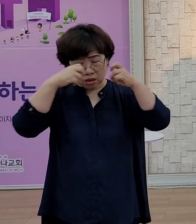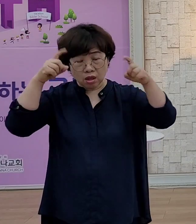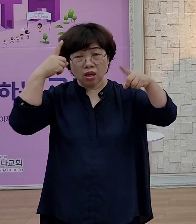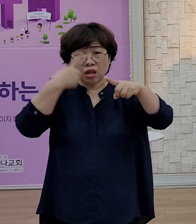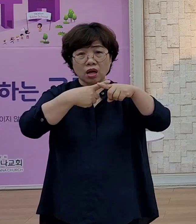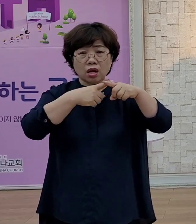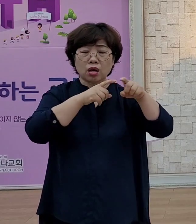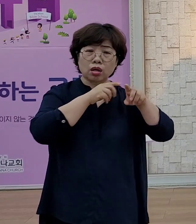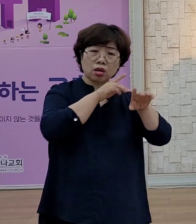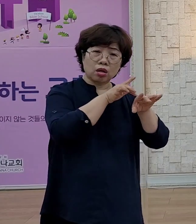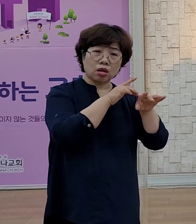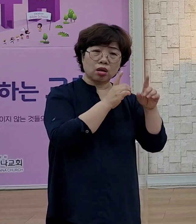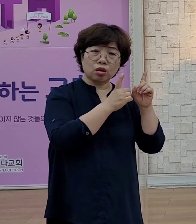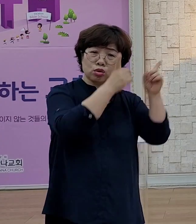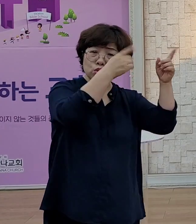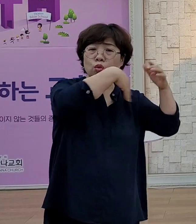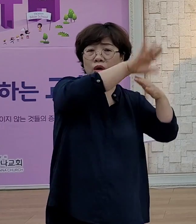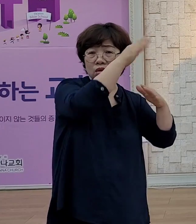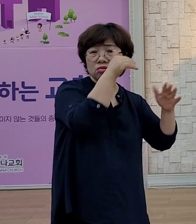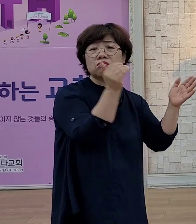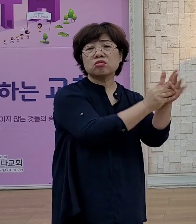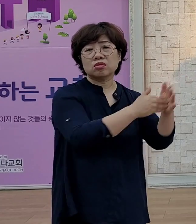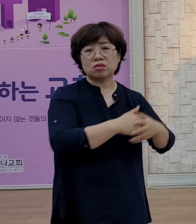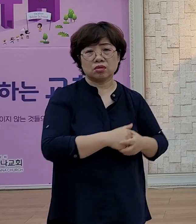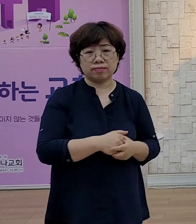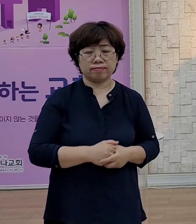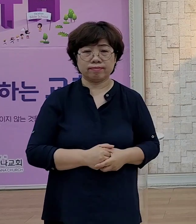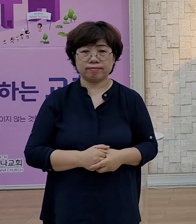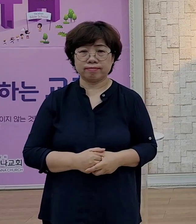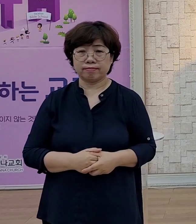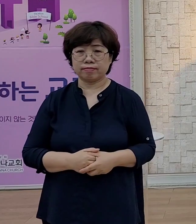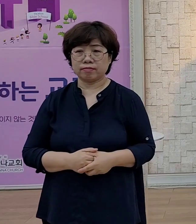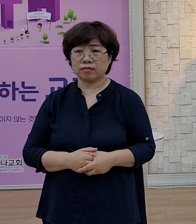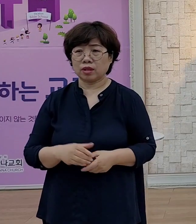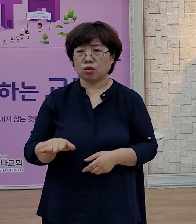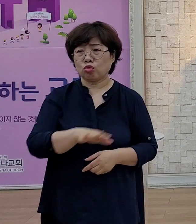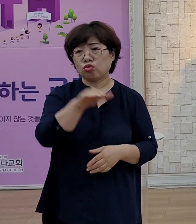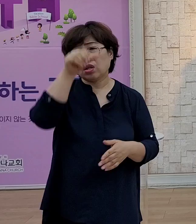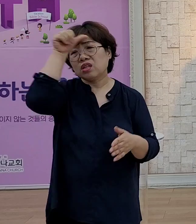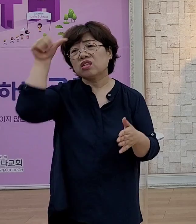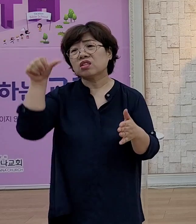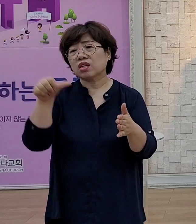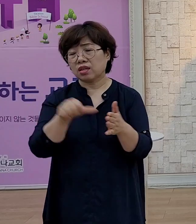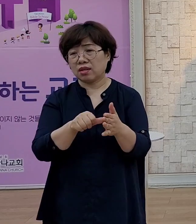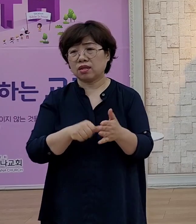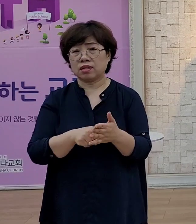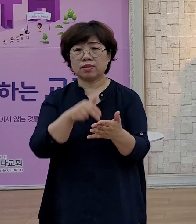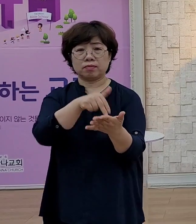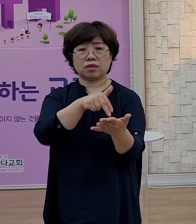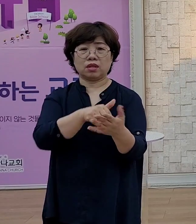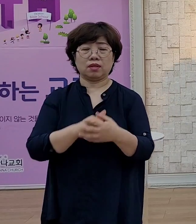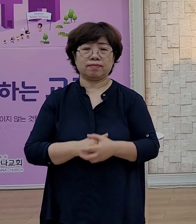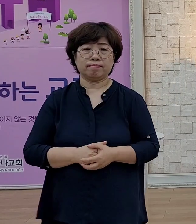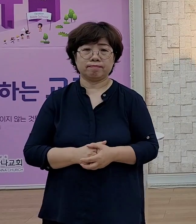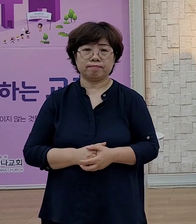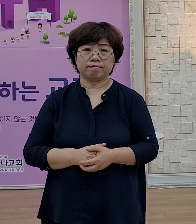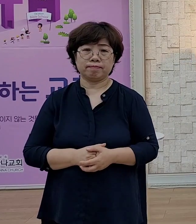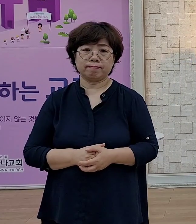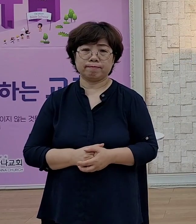미안하지만 그게 끝이에요. 이게 우리 인생이라니까요. 아니